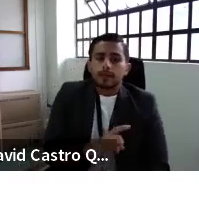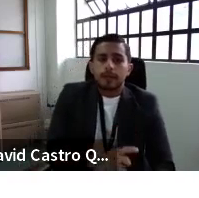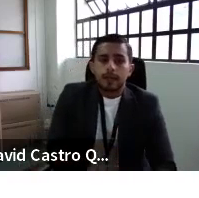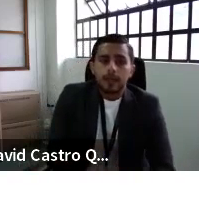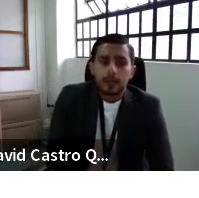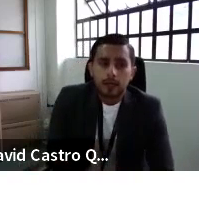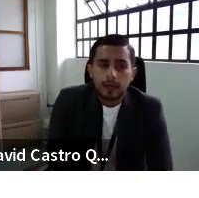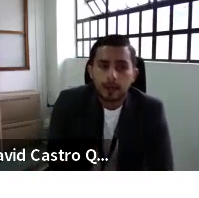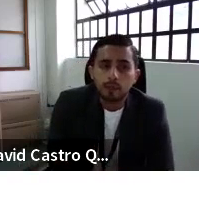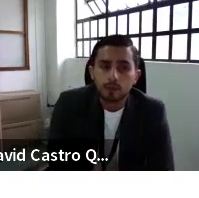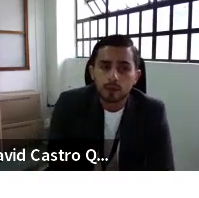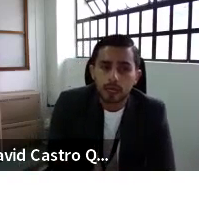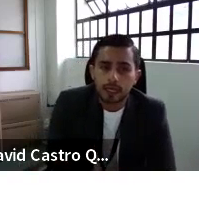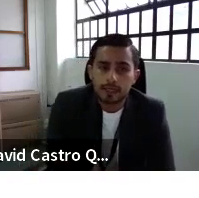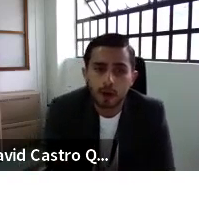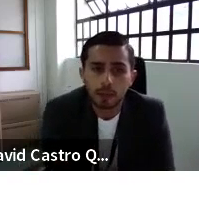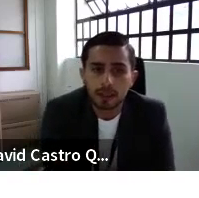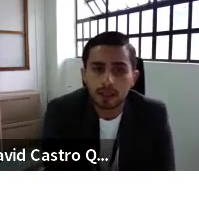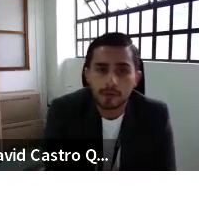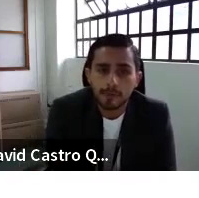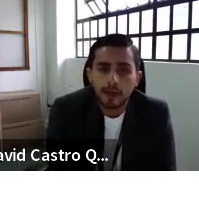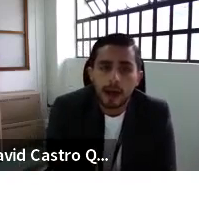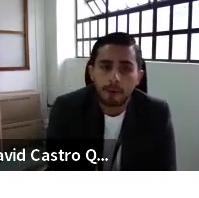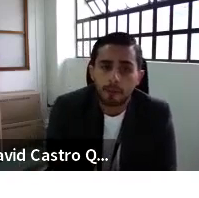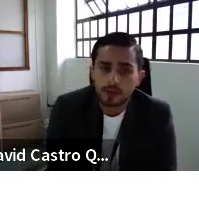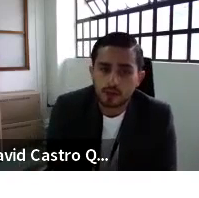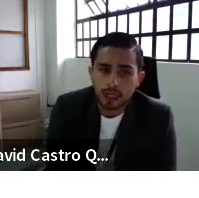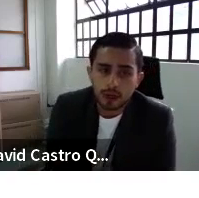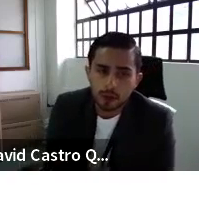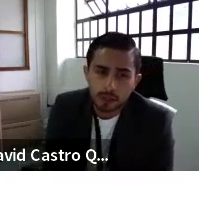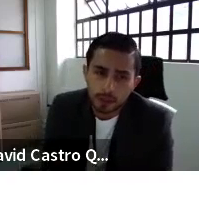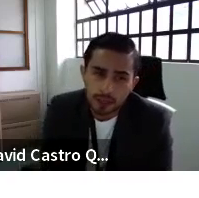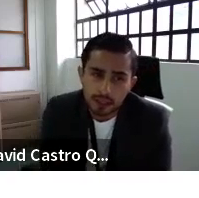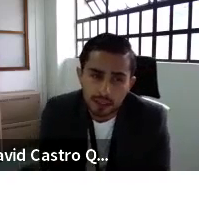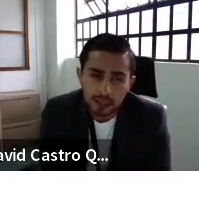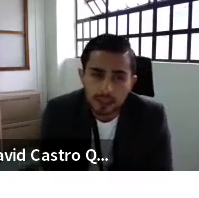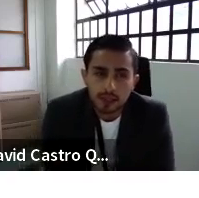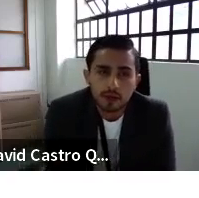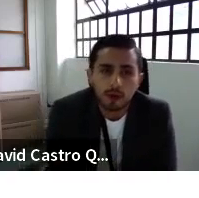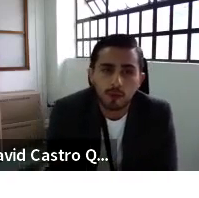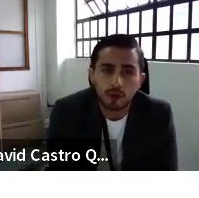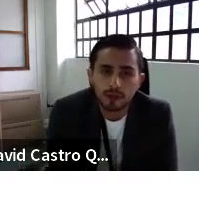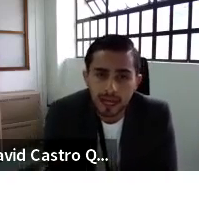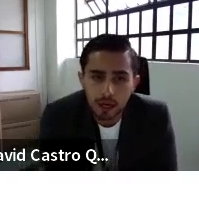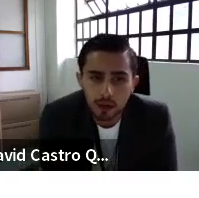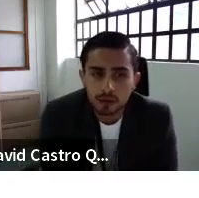tercer punto en ese objetivo apropiación social del conocimiento entendida como diálogo